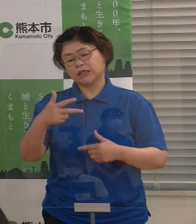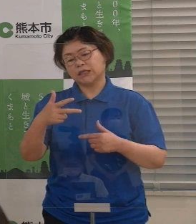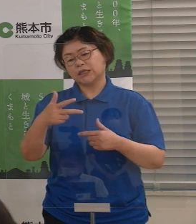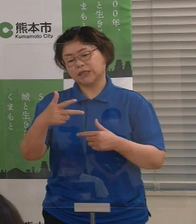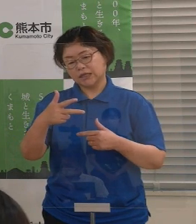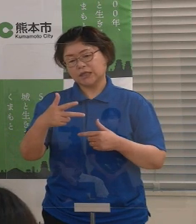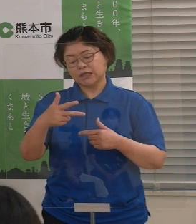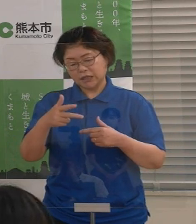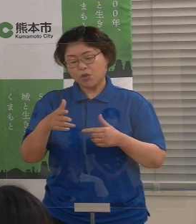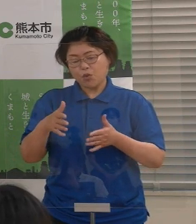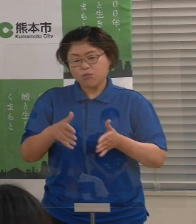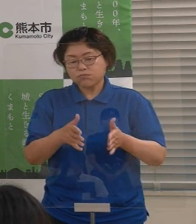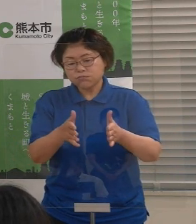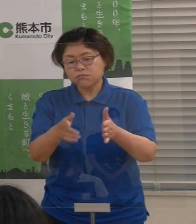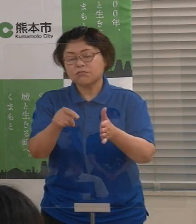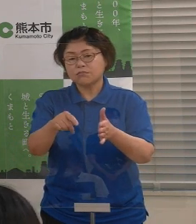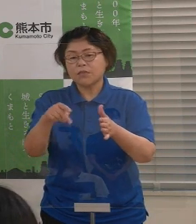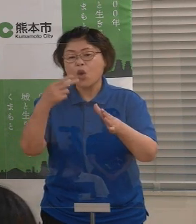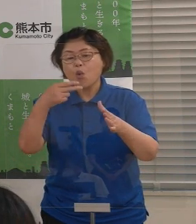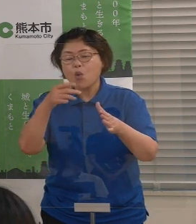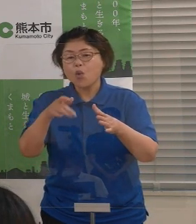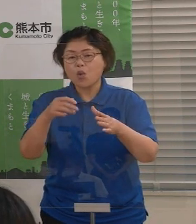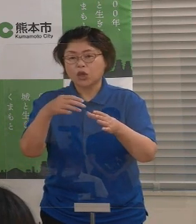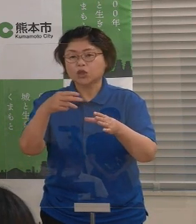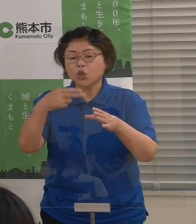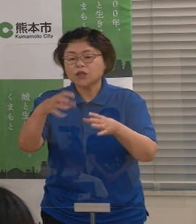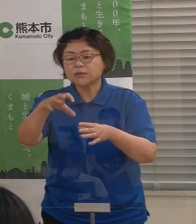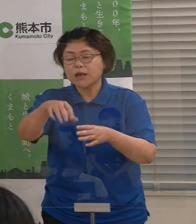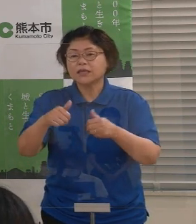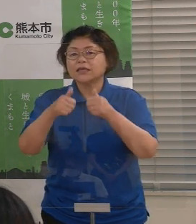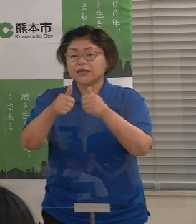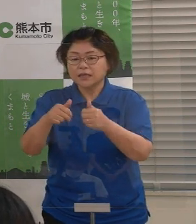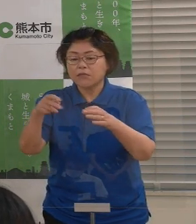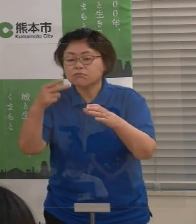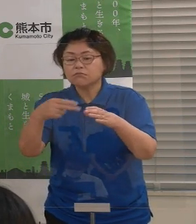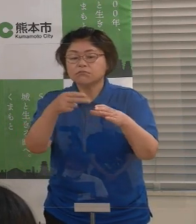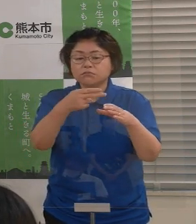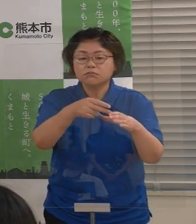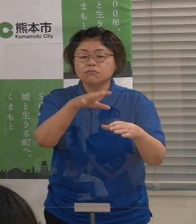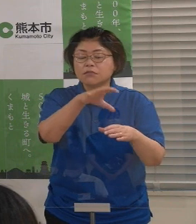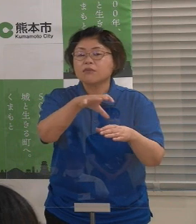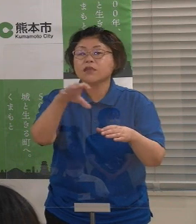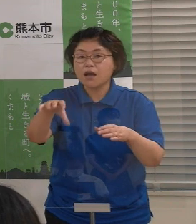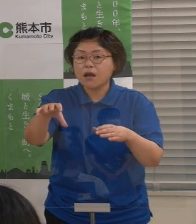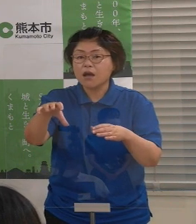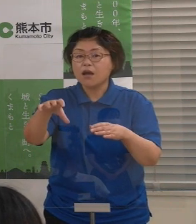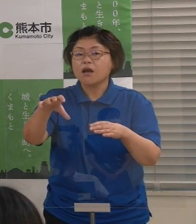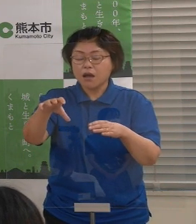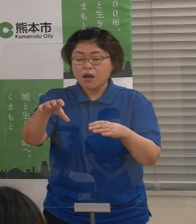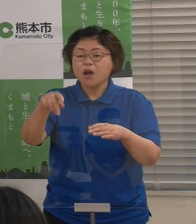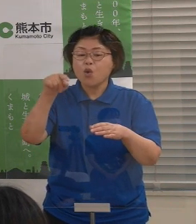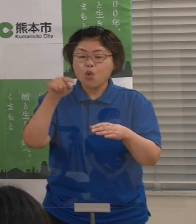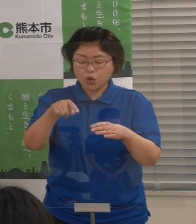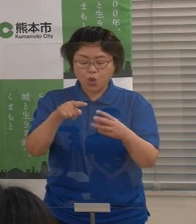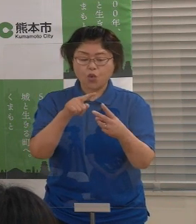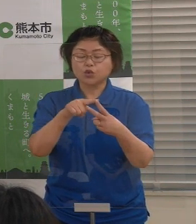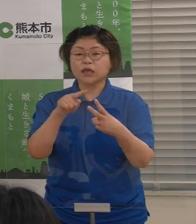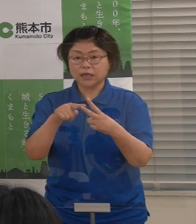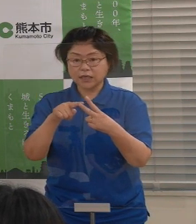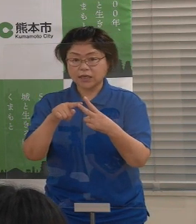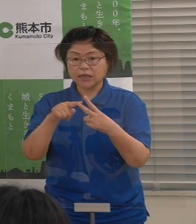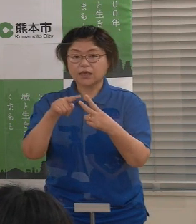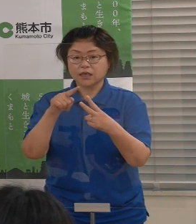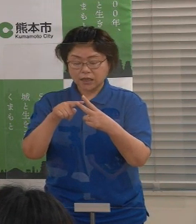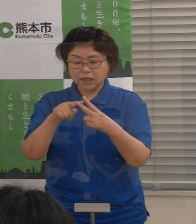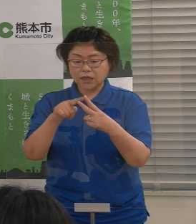されている。で、いずれも飲食、その90、91が飲食された後に、こちら